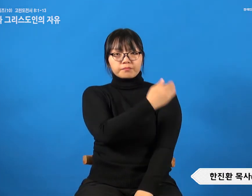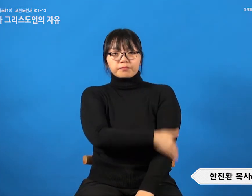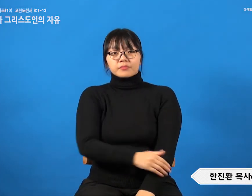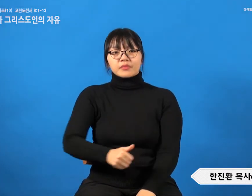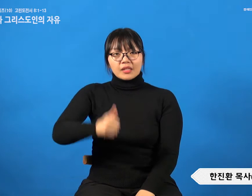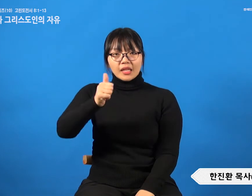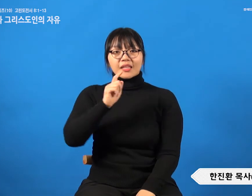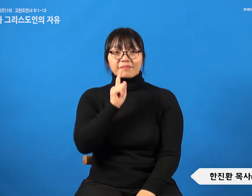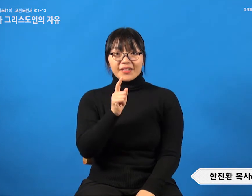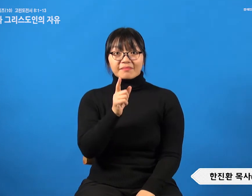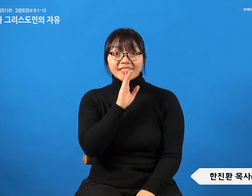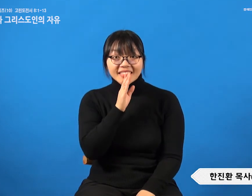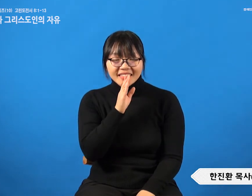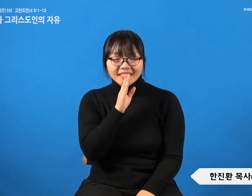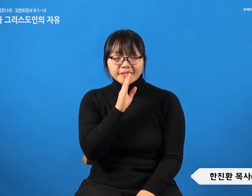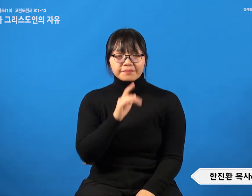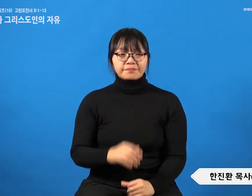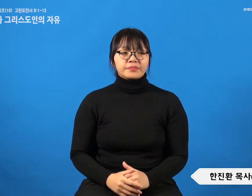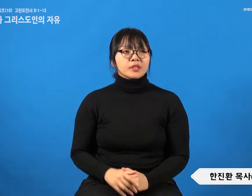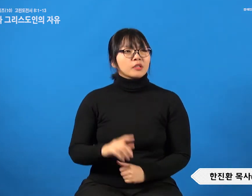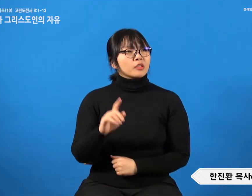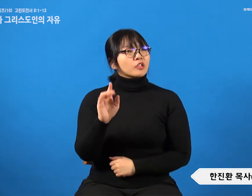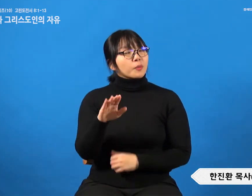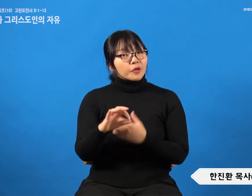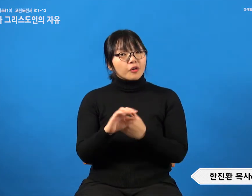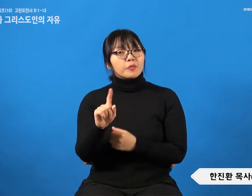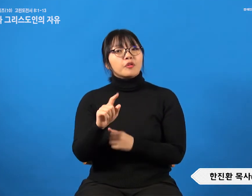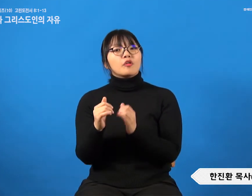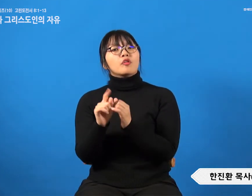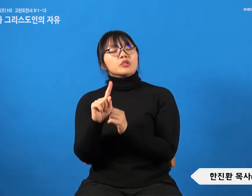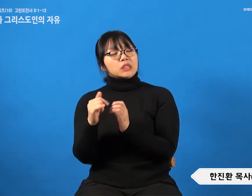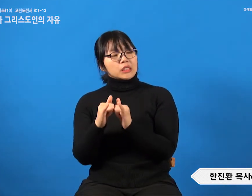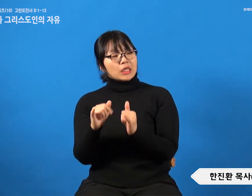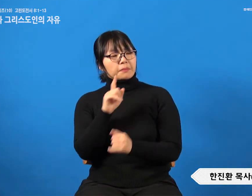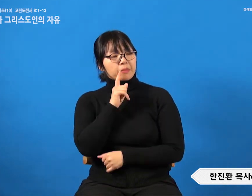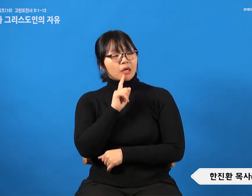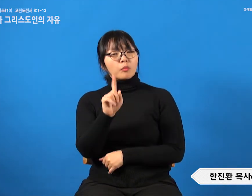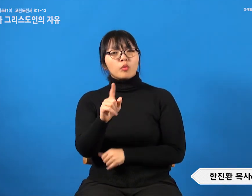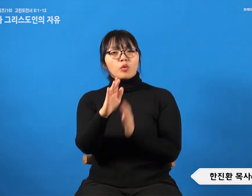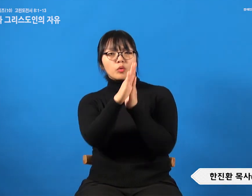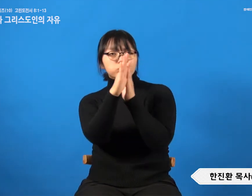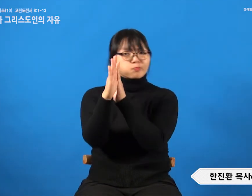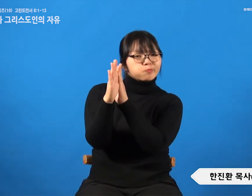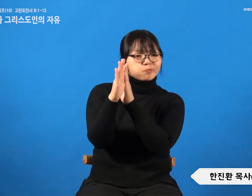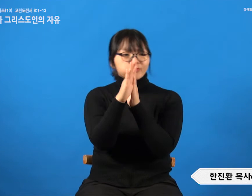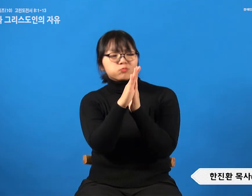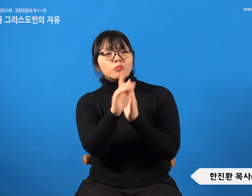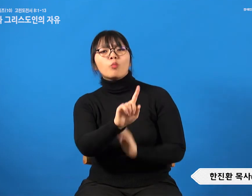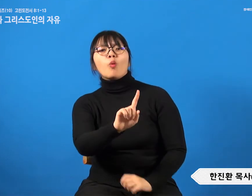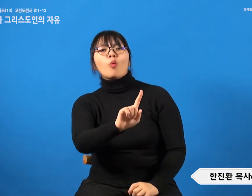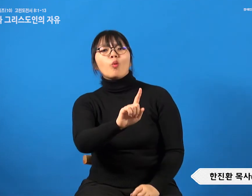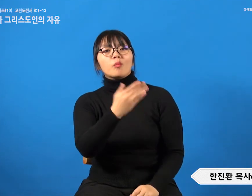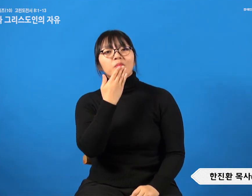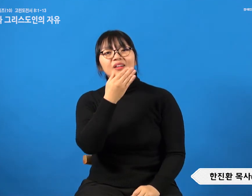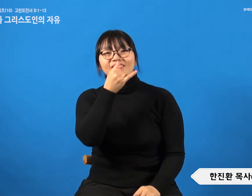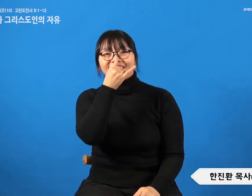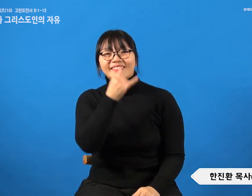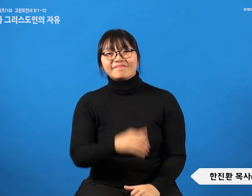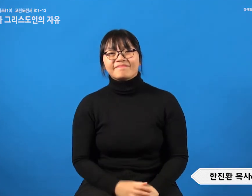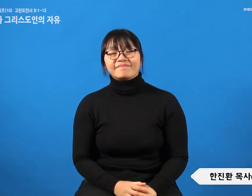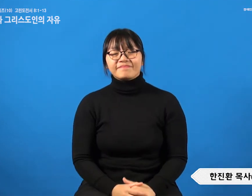있습니다. 그러면 어떤 분들은 그건 이중적인 태도가 아니냐, 그런 의문을 가질 수